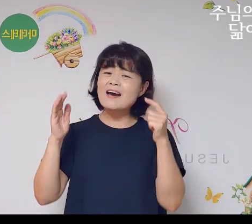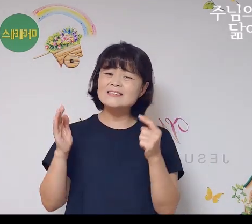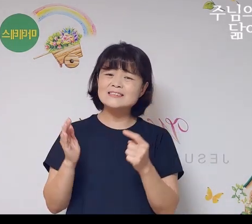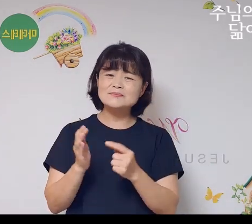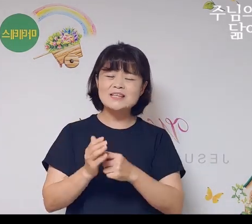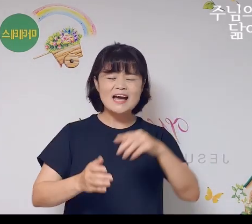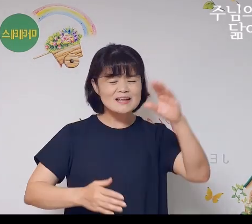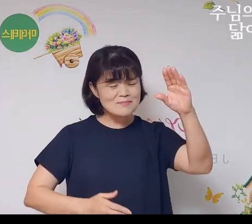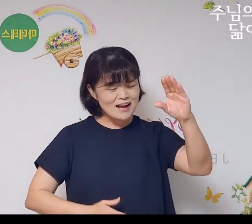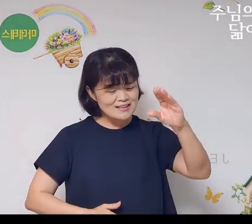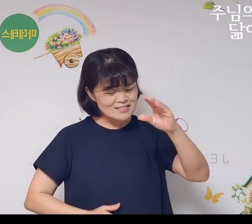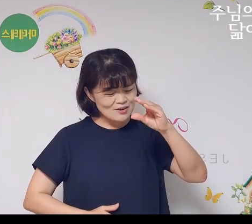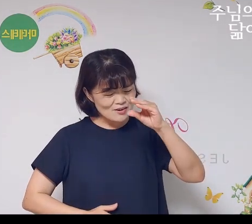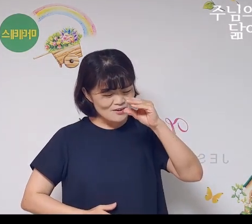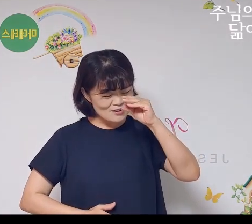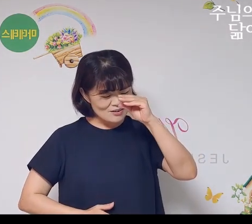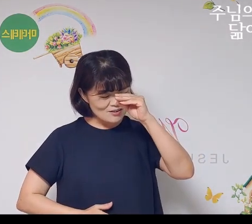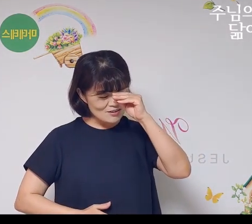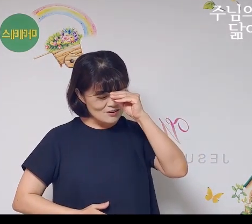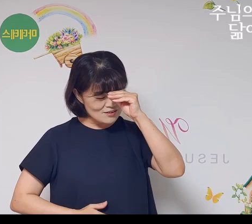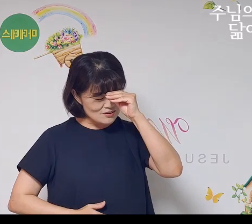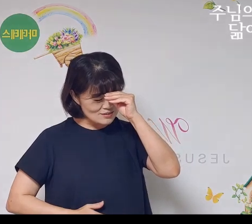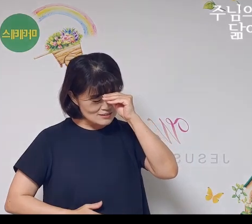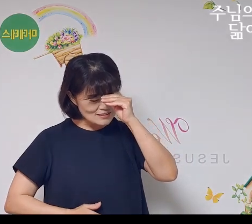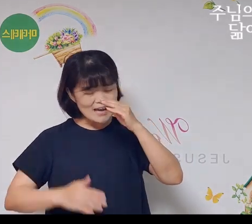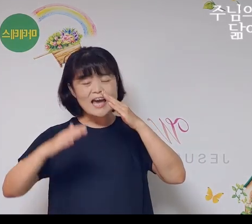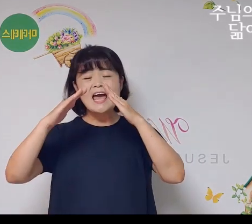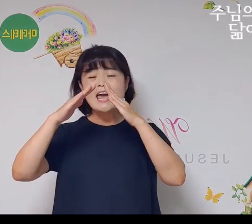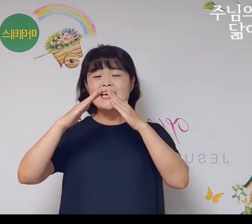마음 닮아서